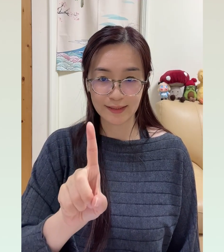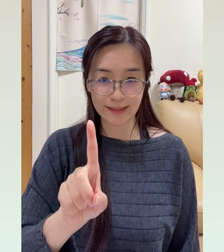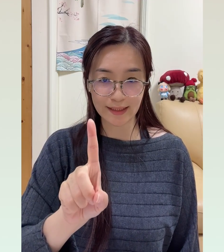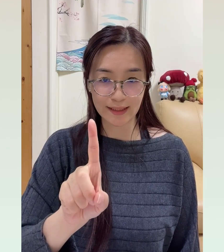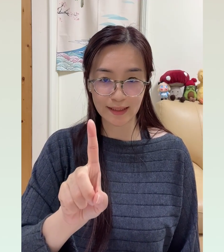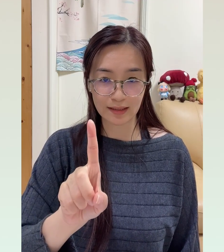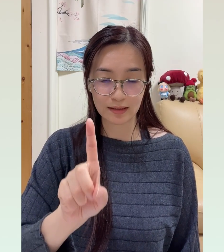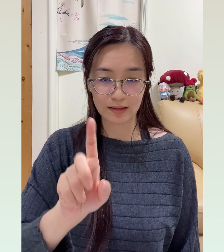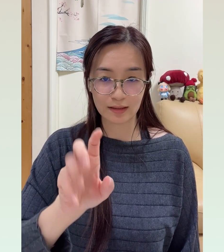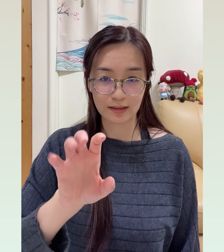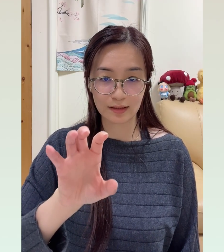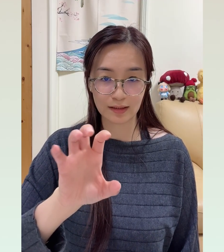D